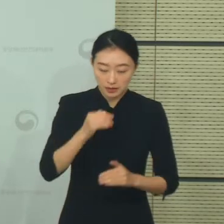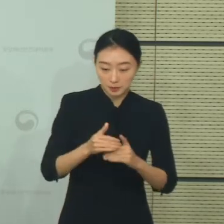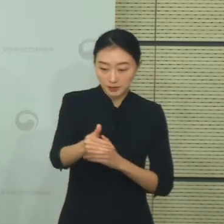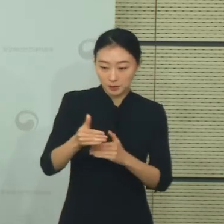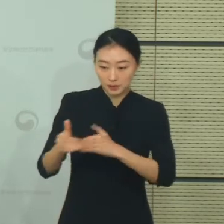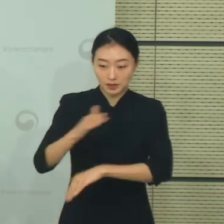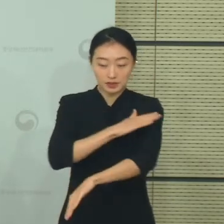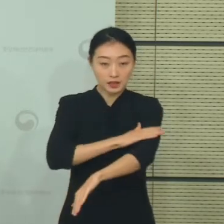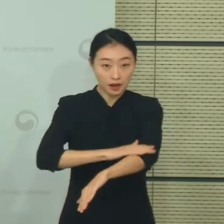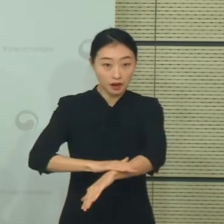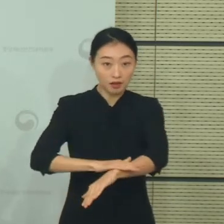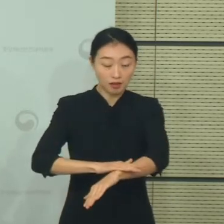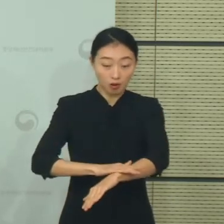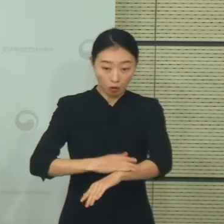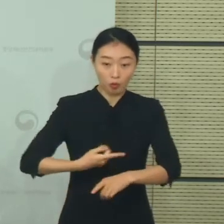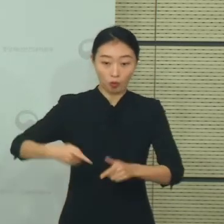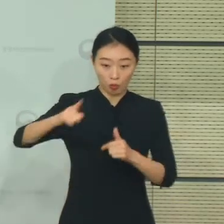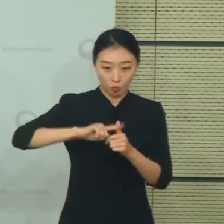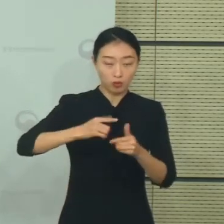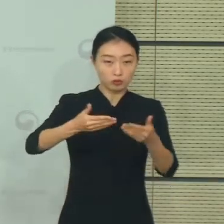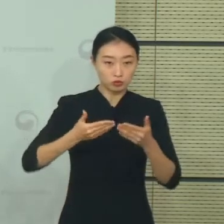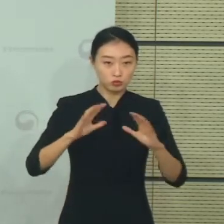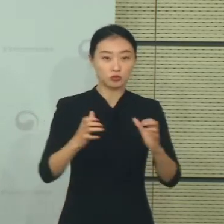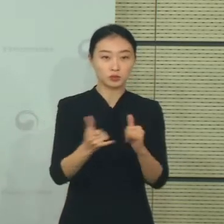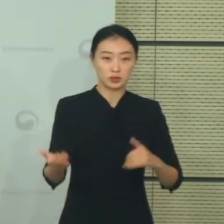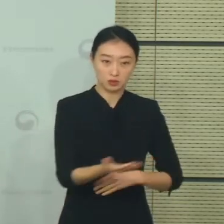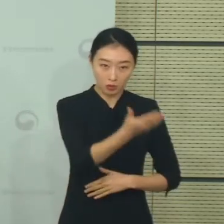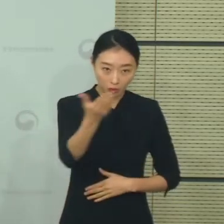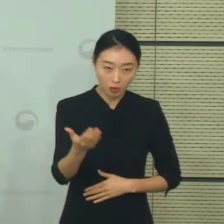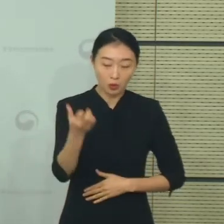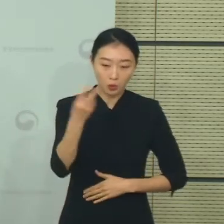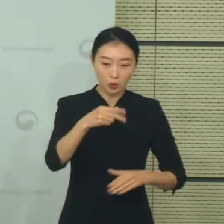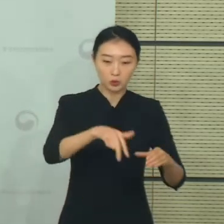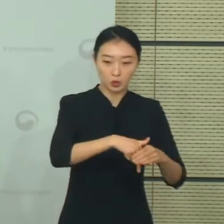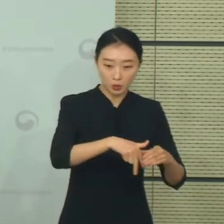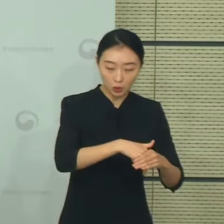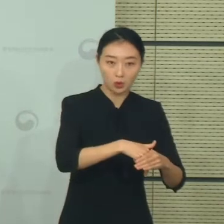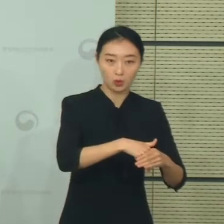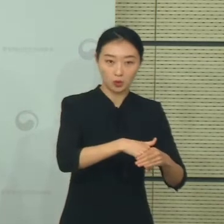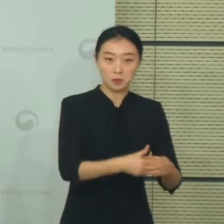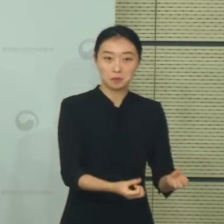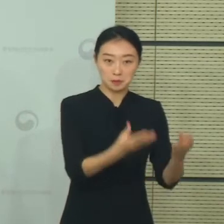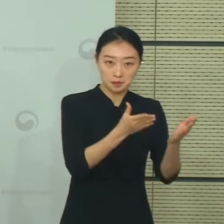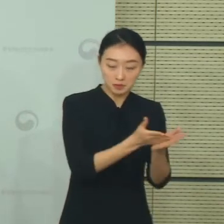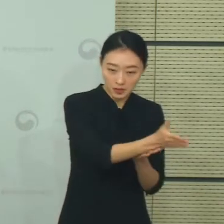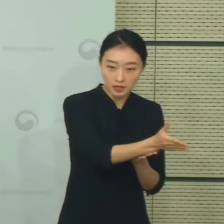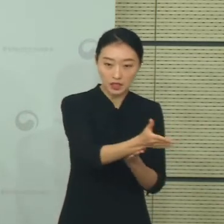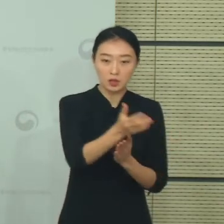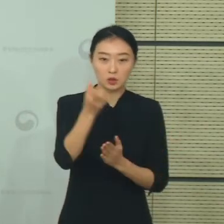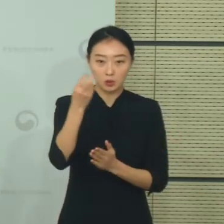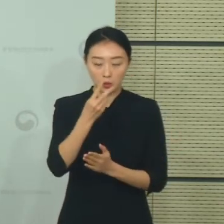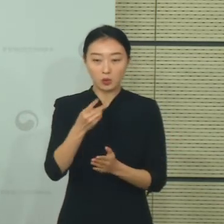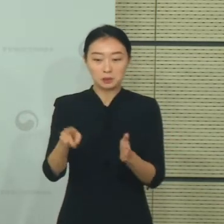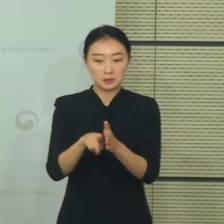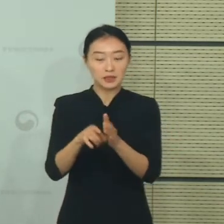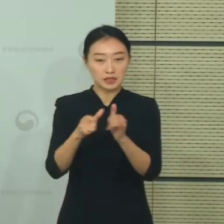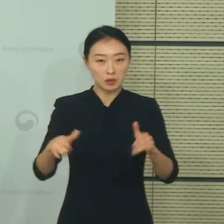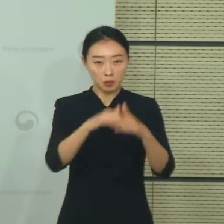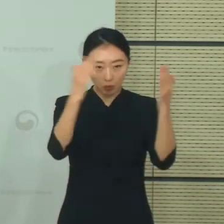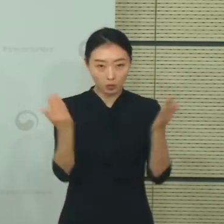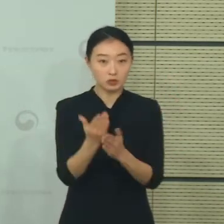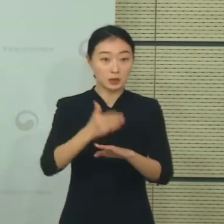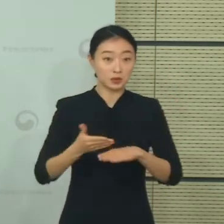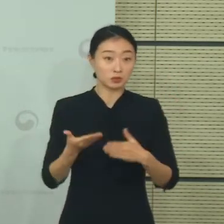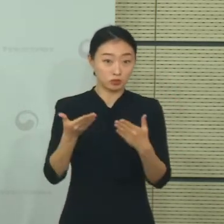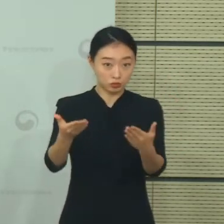가운데 자발적으로 동참해주고 계시는 국민들과 특히 종교계 지도자, 신자분들께 감사드리며 방역 지침을